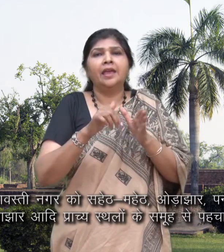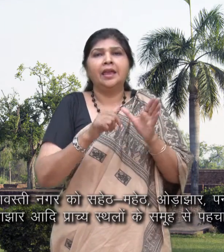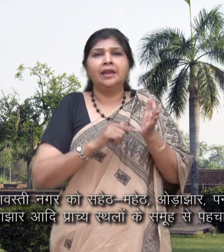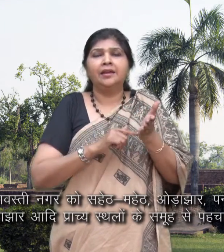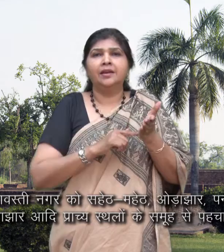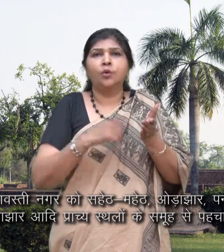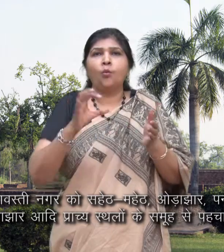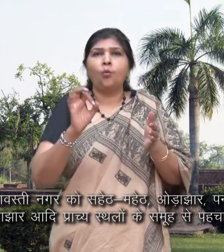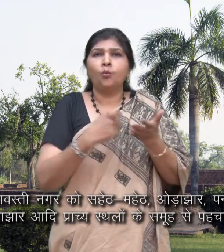ओढ़ाझार,